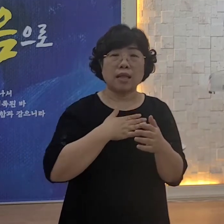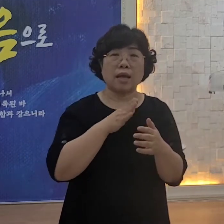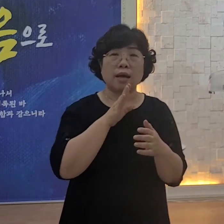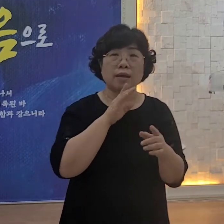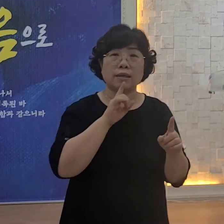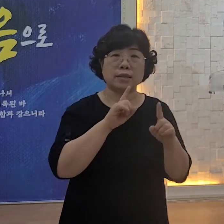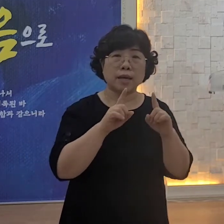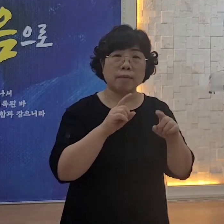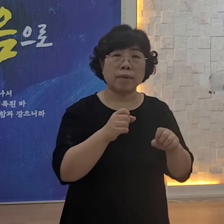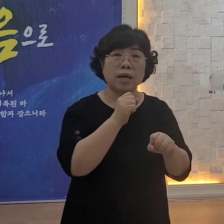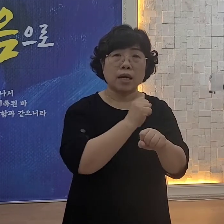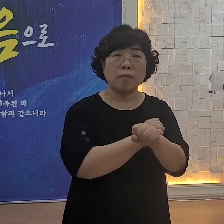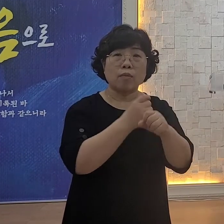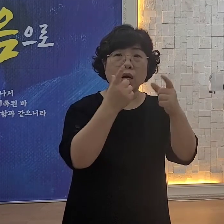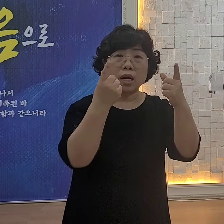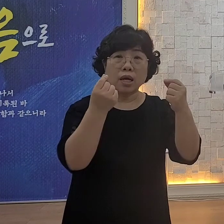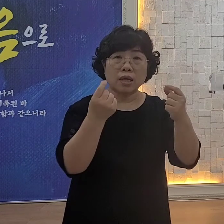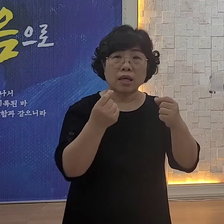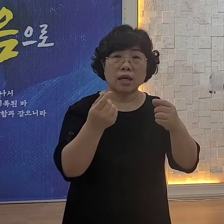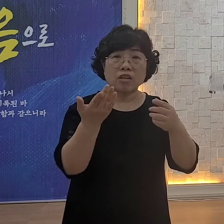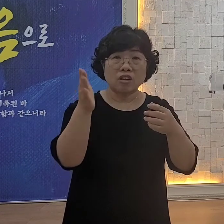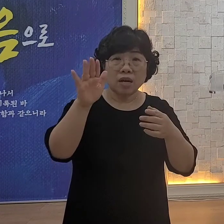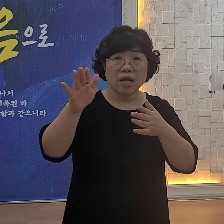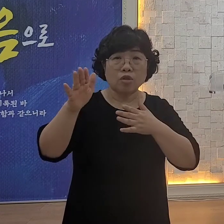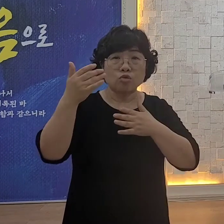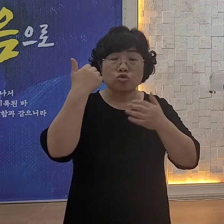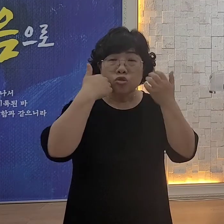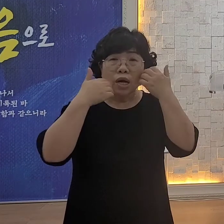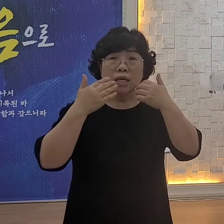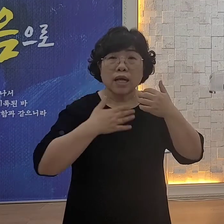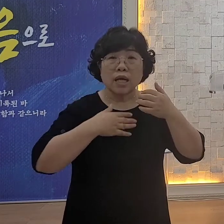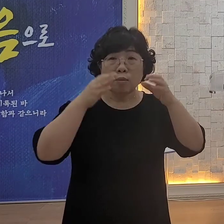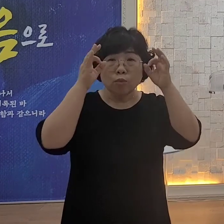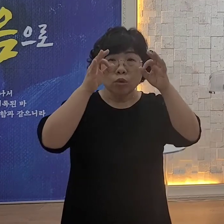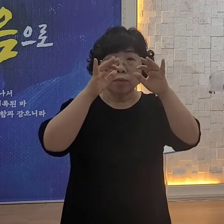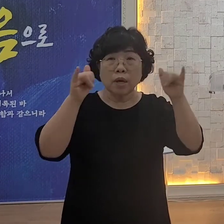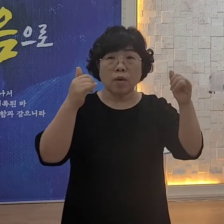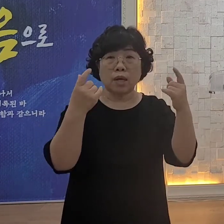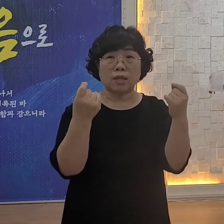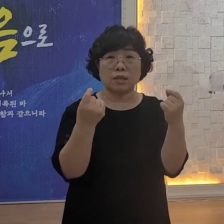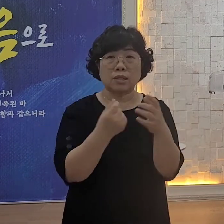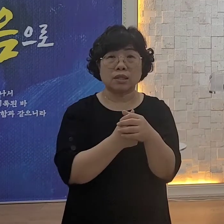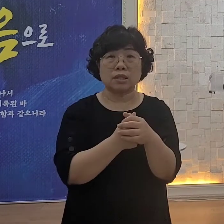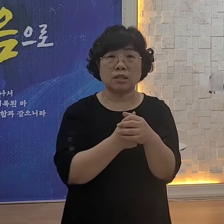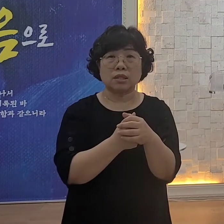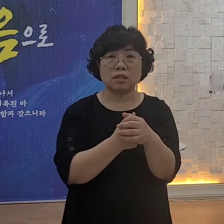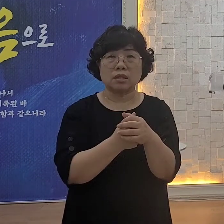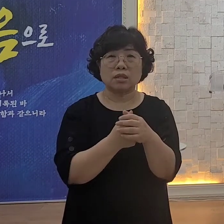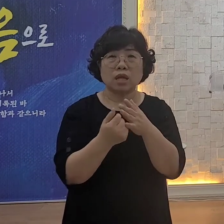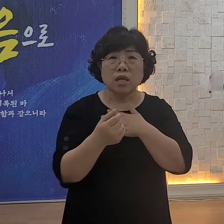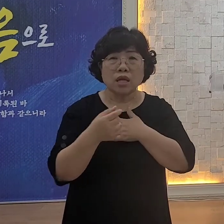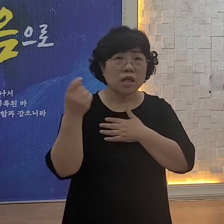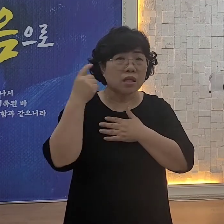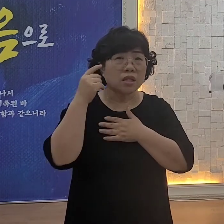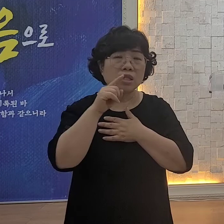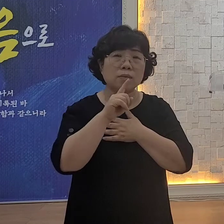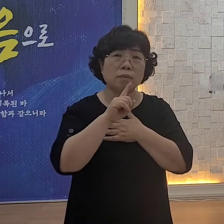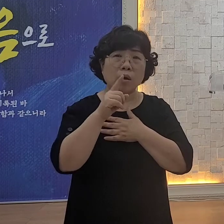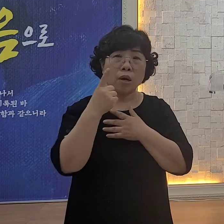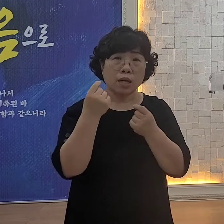것은 내가 참말을 함이라. 그러나 누가 나를 보는 바와 내게